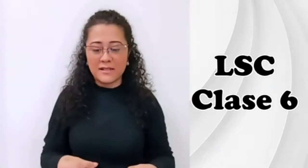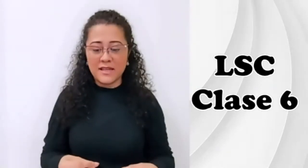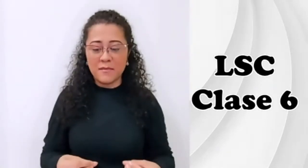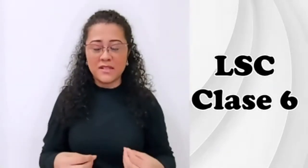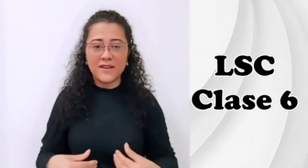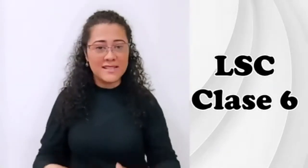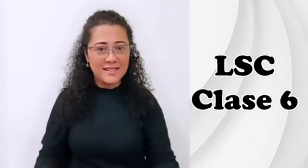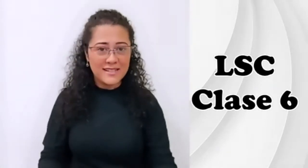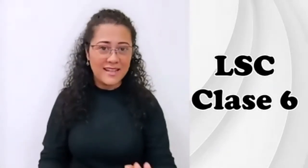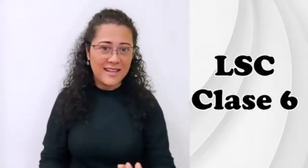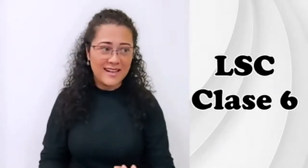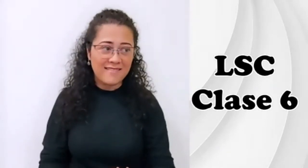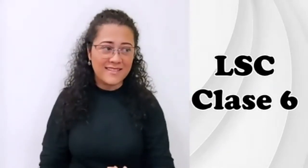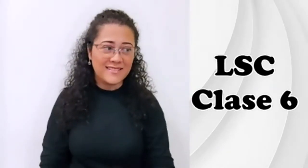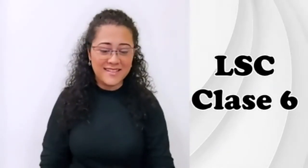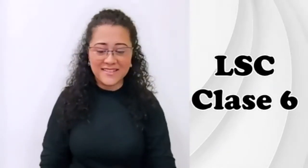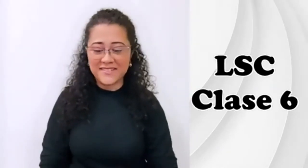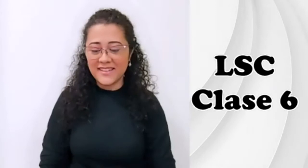seña más fácil y seguir adelante, ¿cierto?